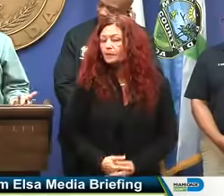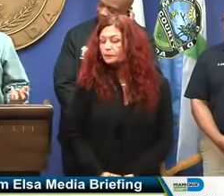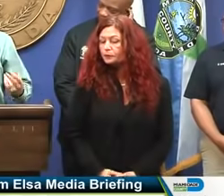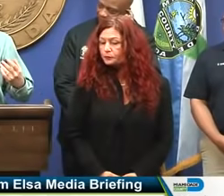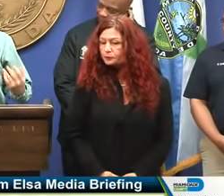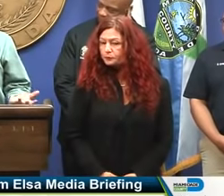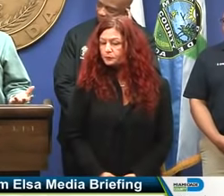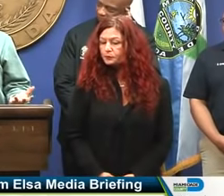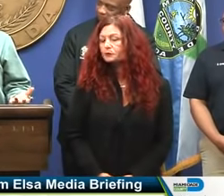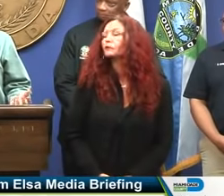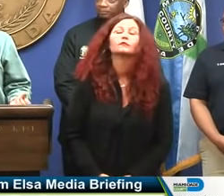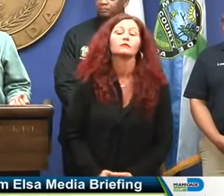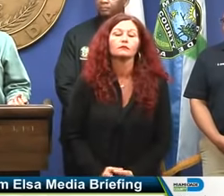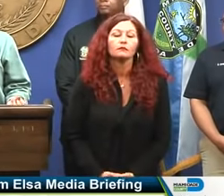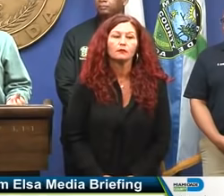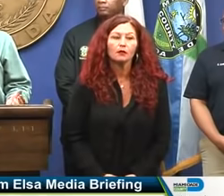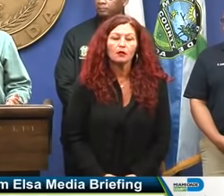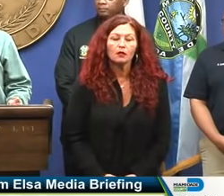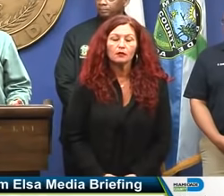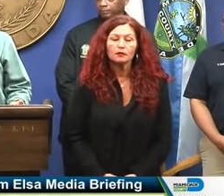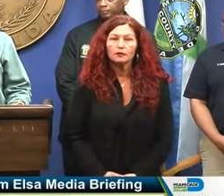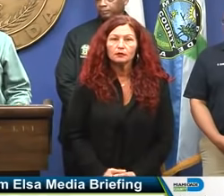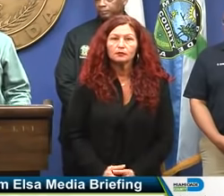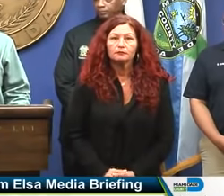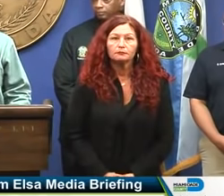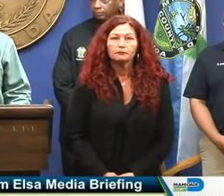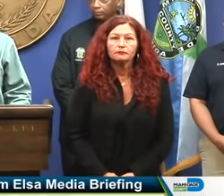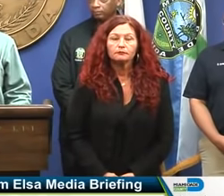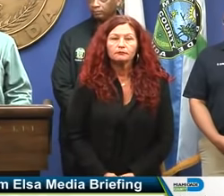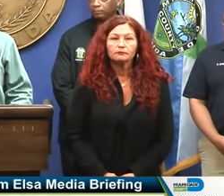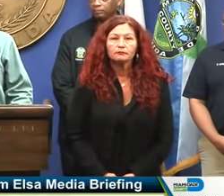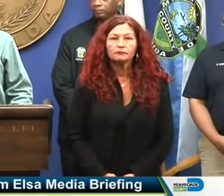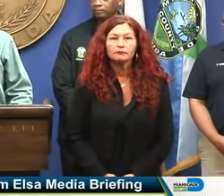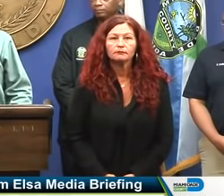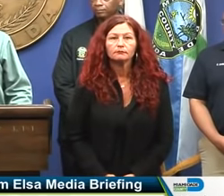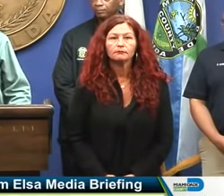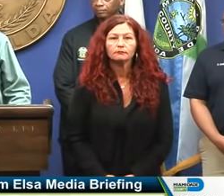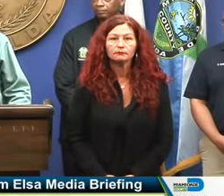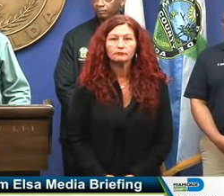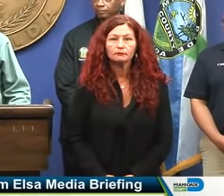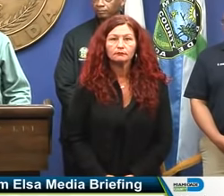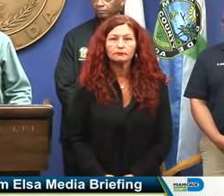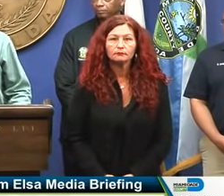lluvias o de los vientos sería para esta noche y